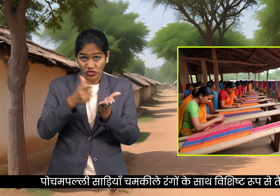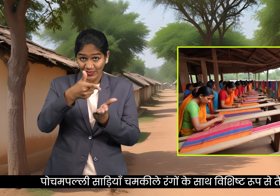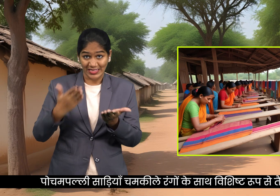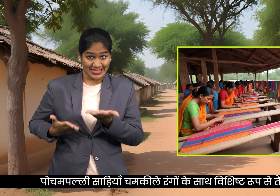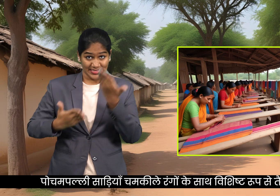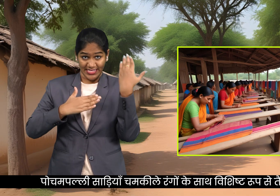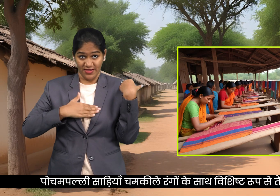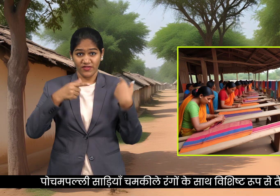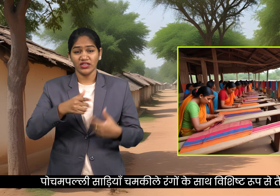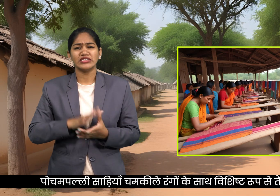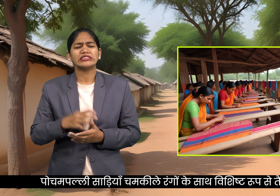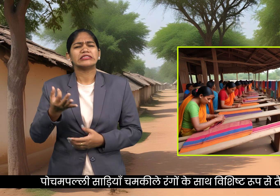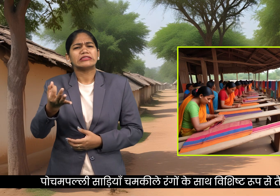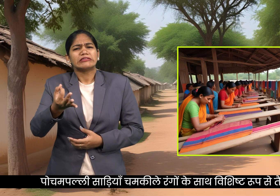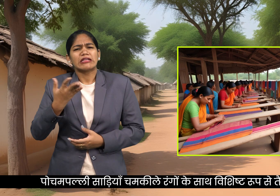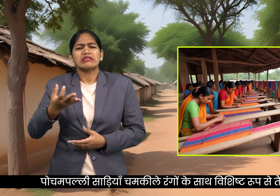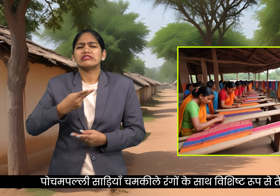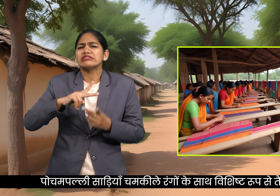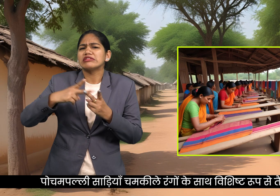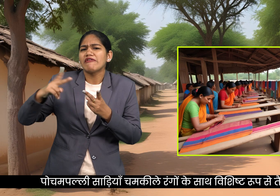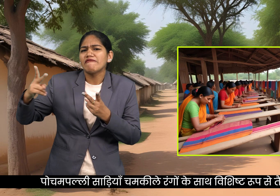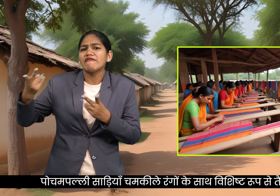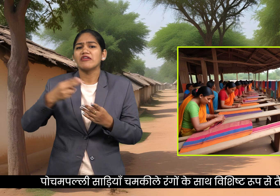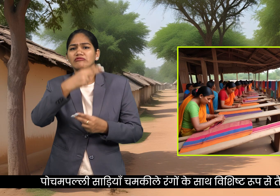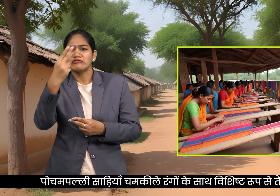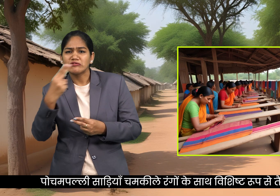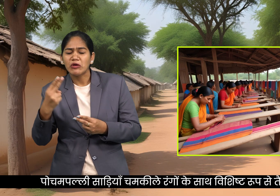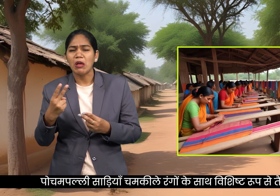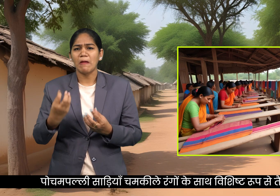पोचमपल्ली साड़ियाँ चमकीले रंगों के साथ